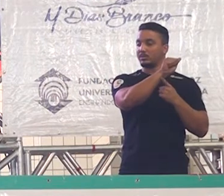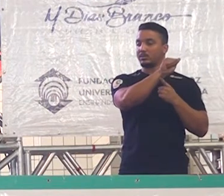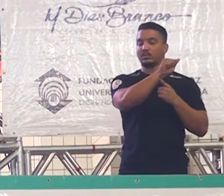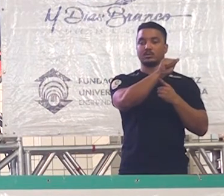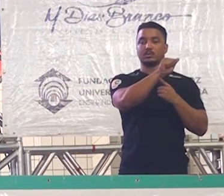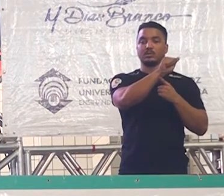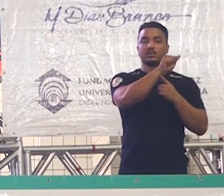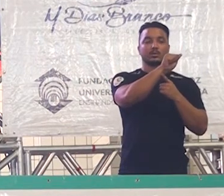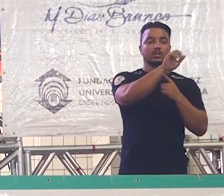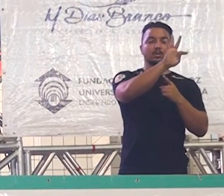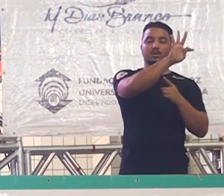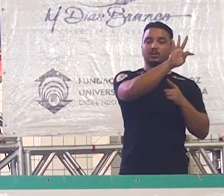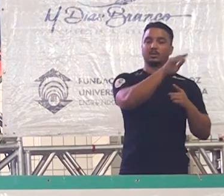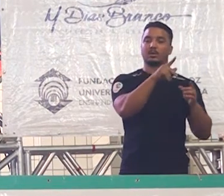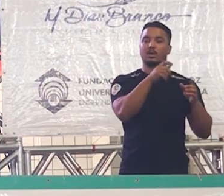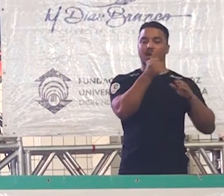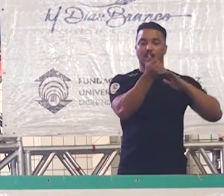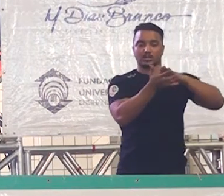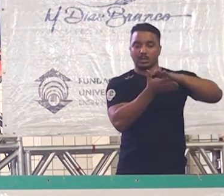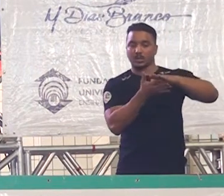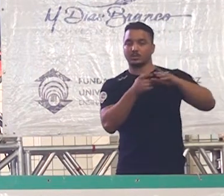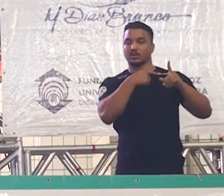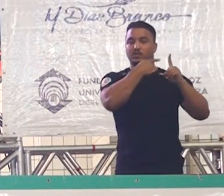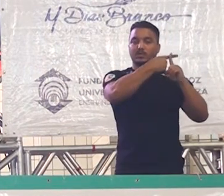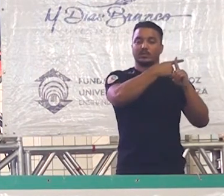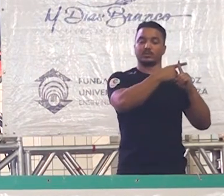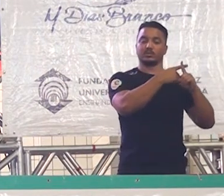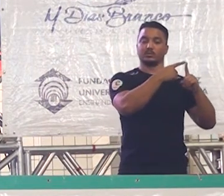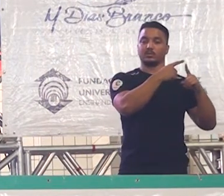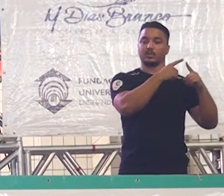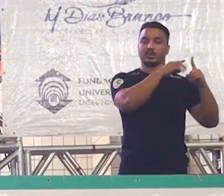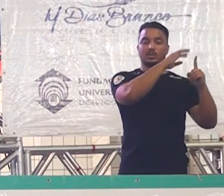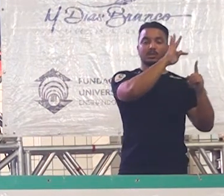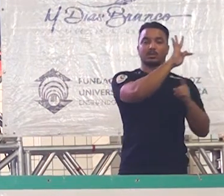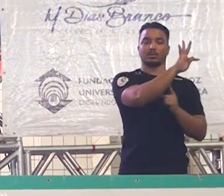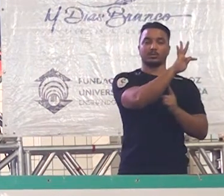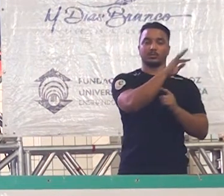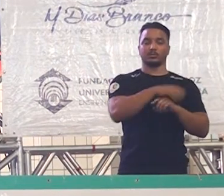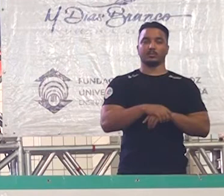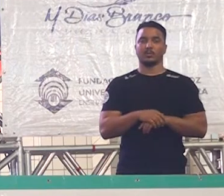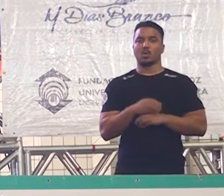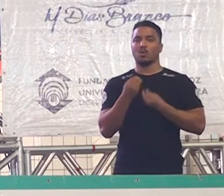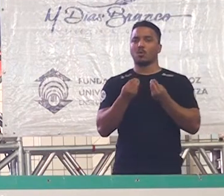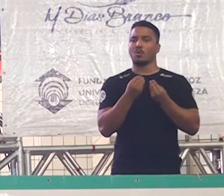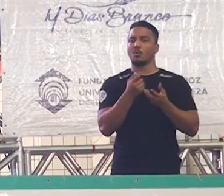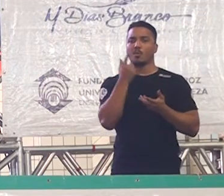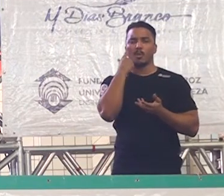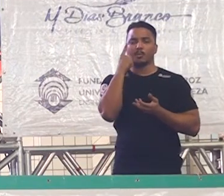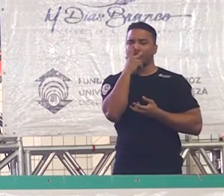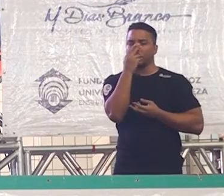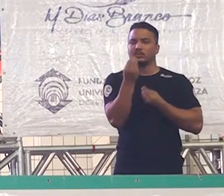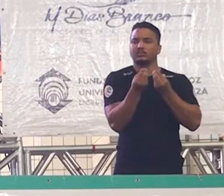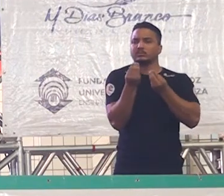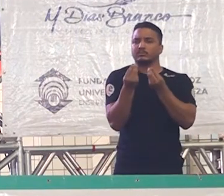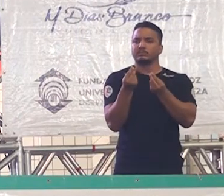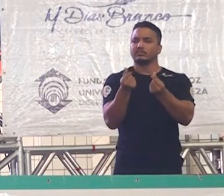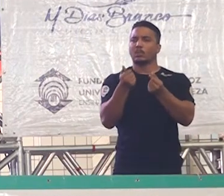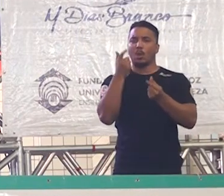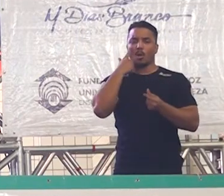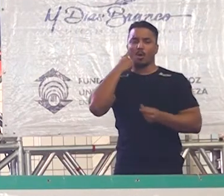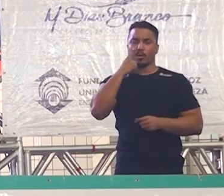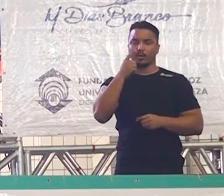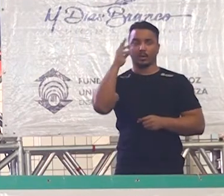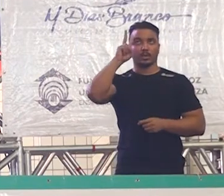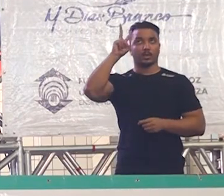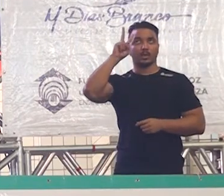tempo. Professor, quando é que eu vou usar essa equação da vovó atômica? Você vai olhar os dados da questão. E você